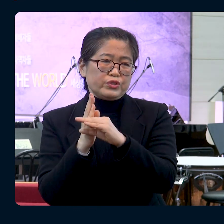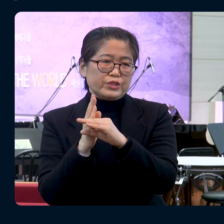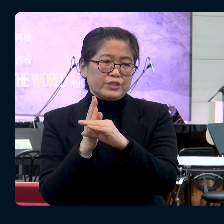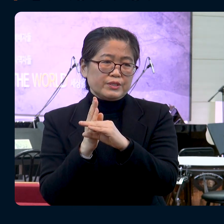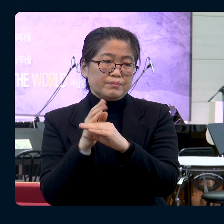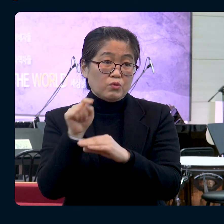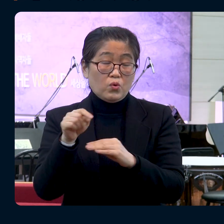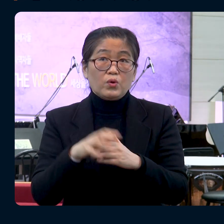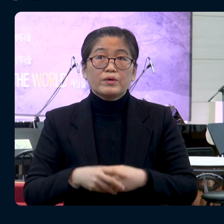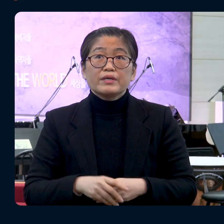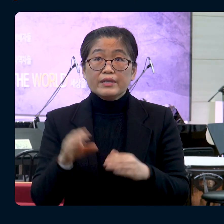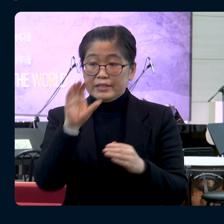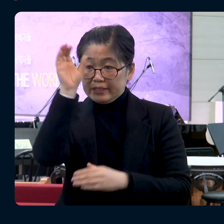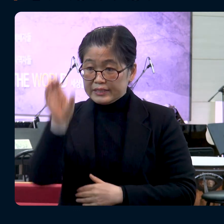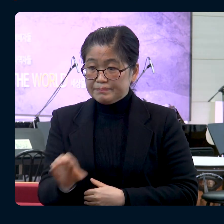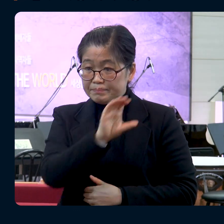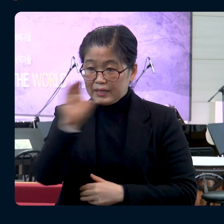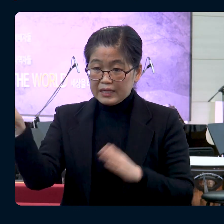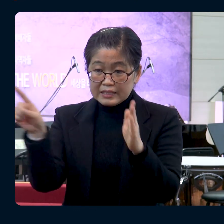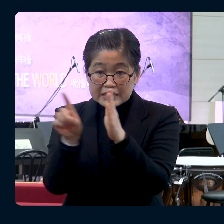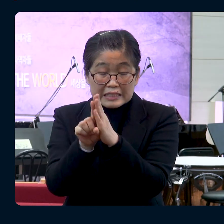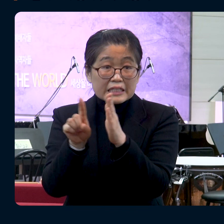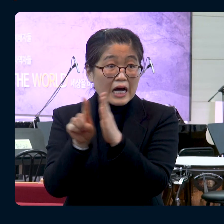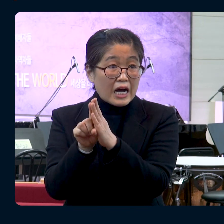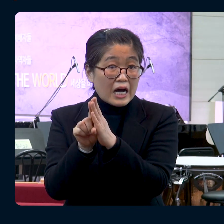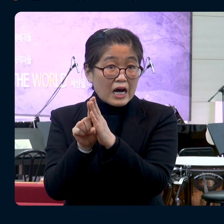십자가 신앙, 다른 얘기 하지 마세요.